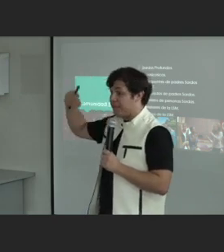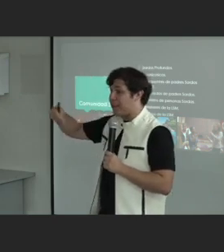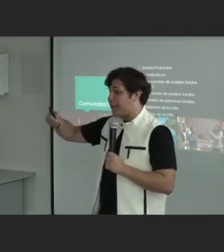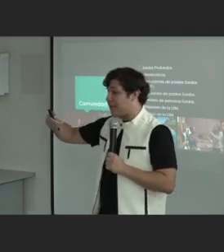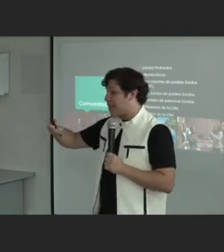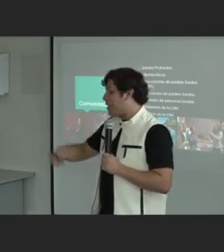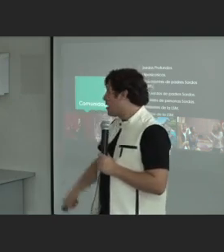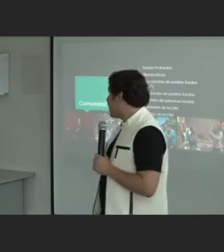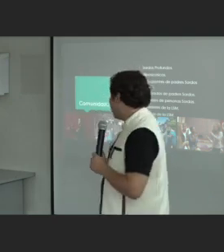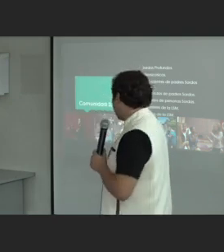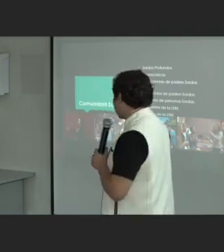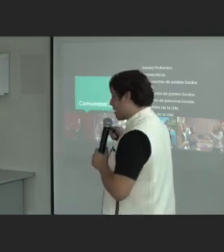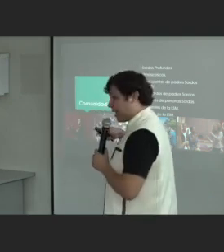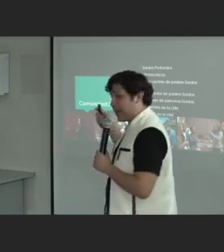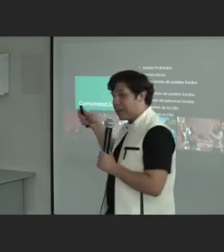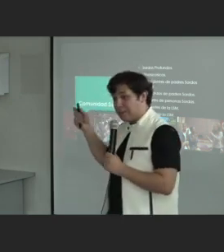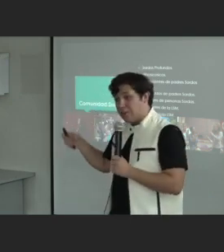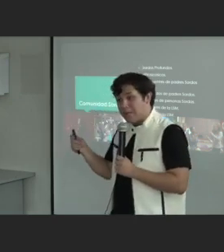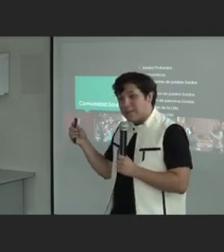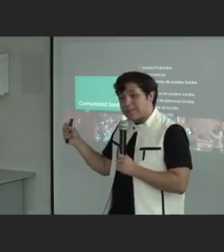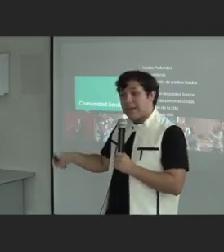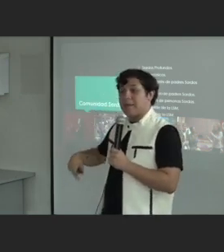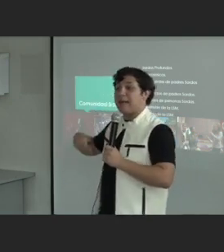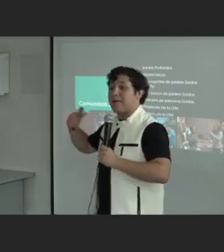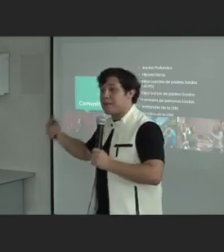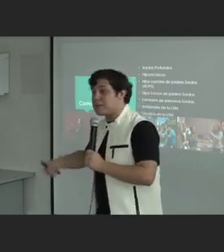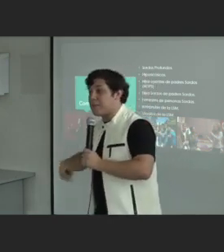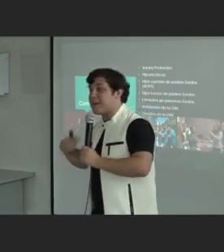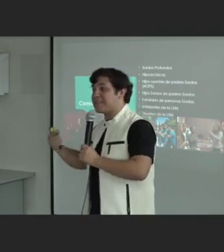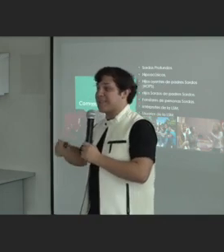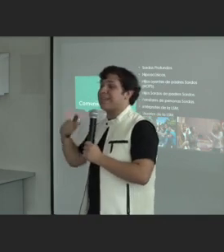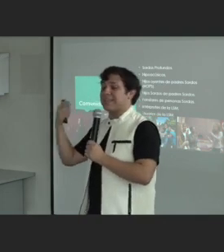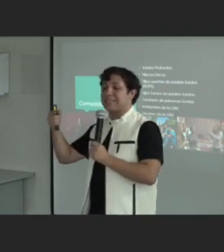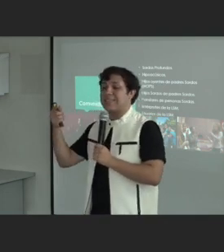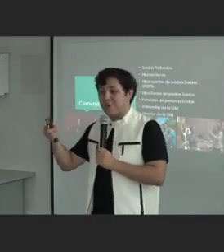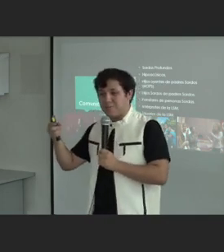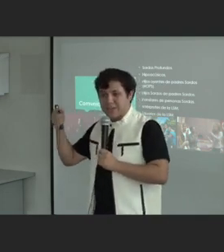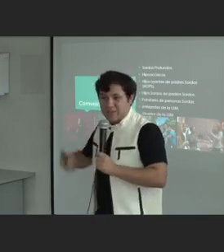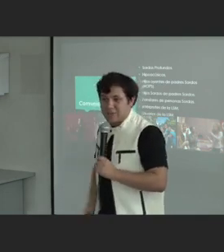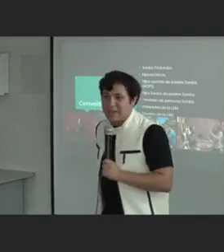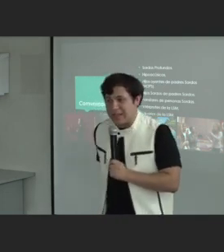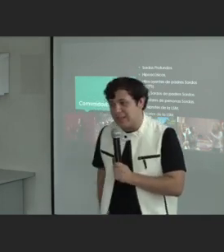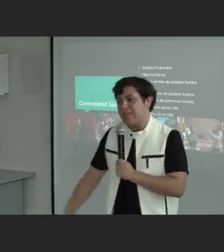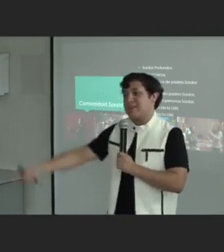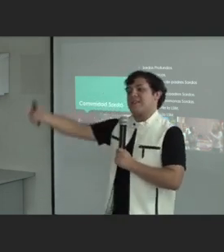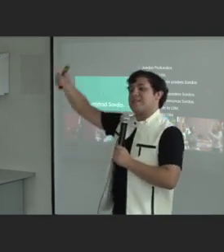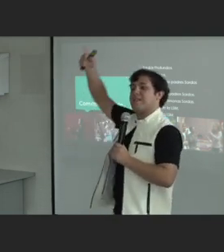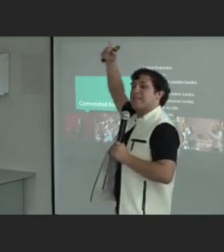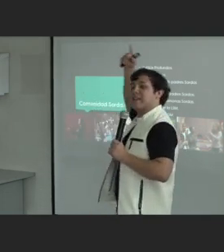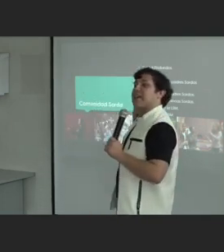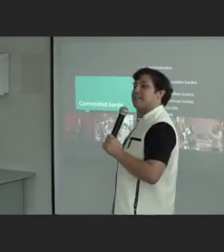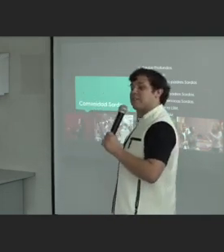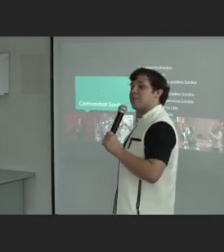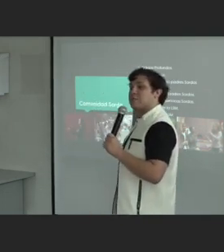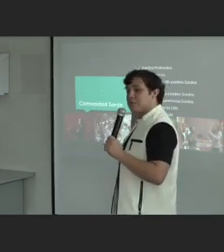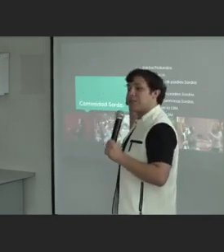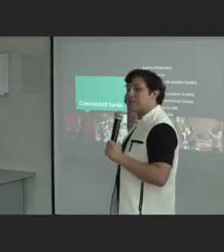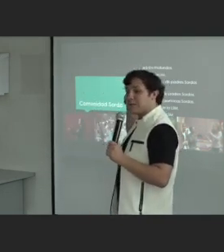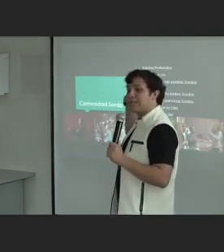familia. Y hace que el idioma sea cada vez más enriquecedor, porque ellos traen desde antes cómo se utilizaban